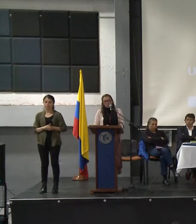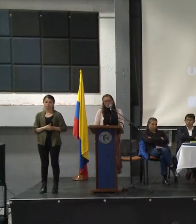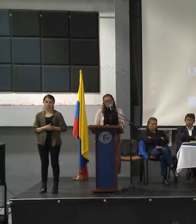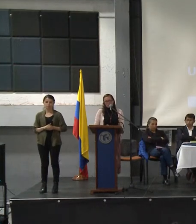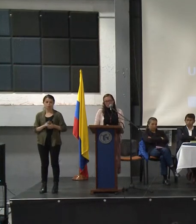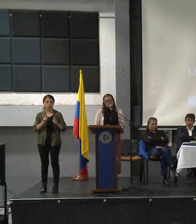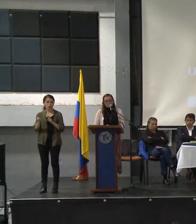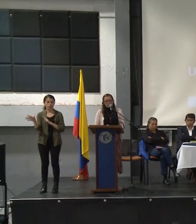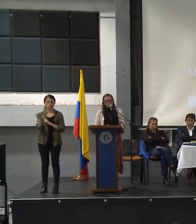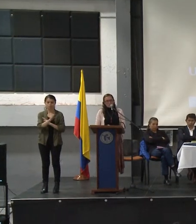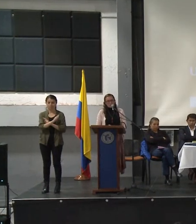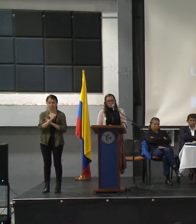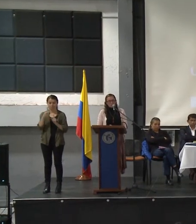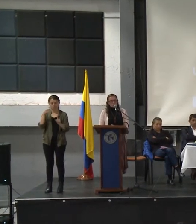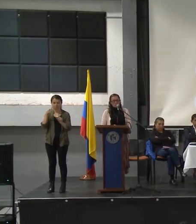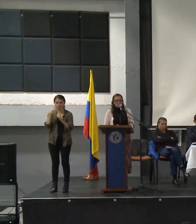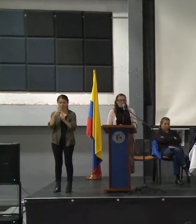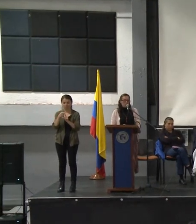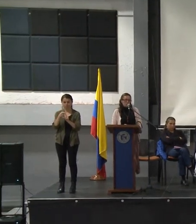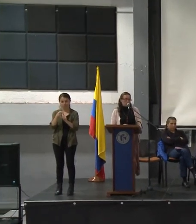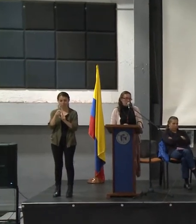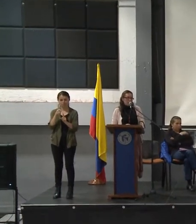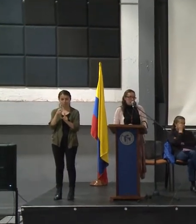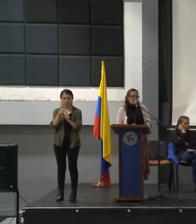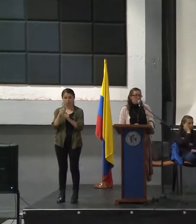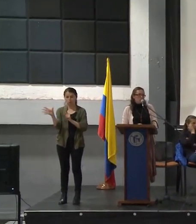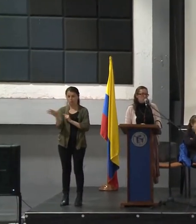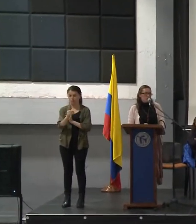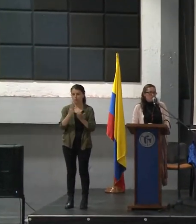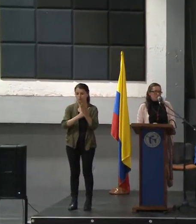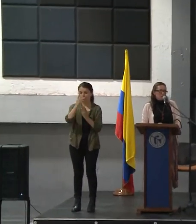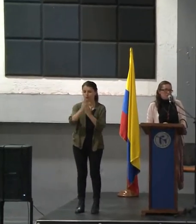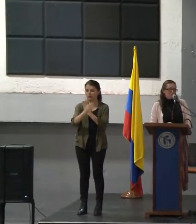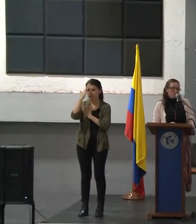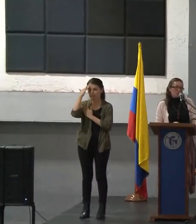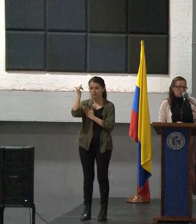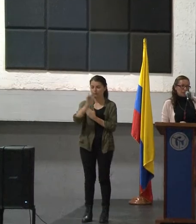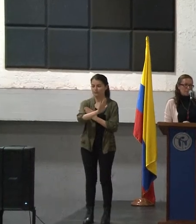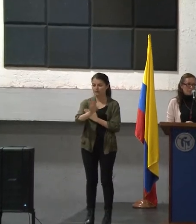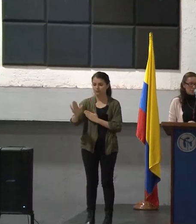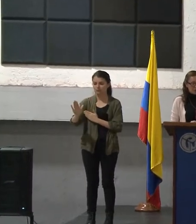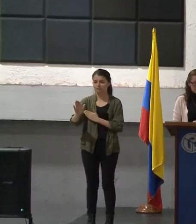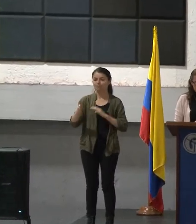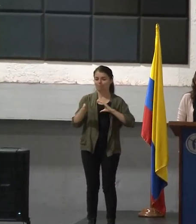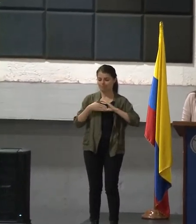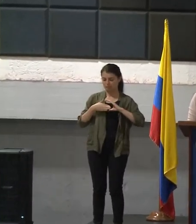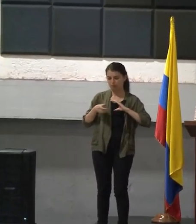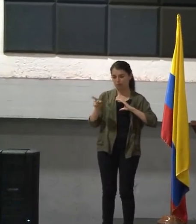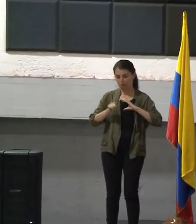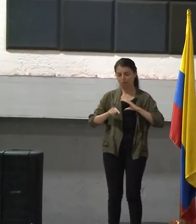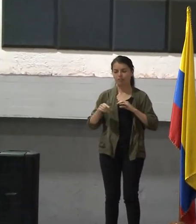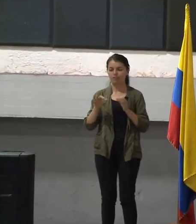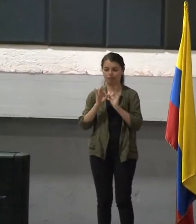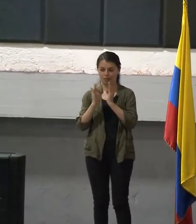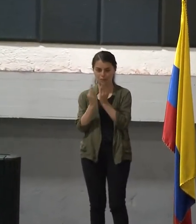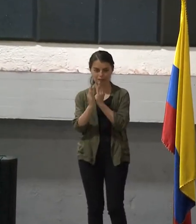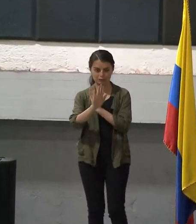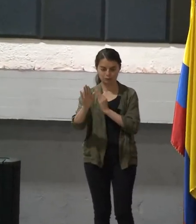deseo muchos éxitos en sus proyectos académicos personales y familiares